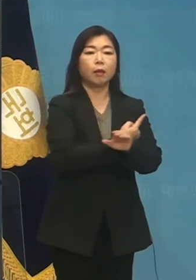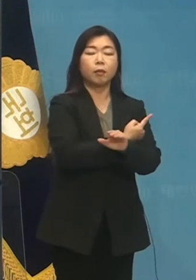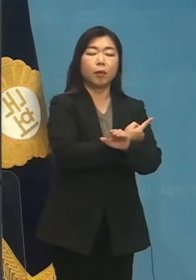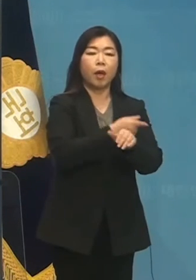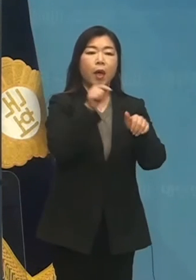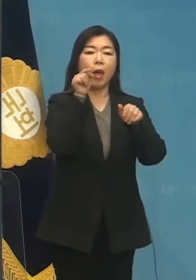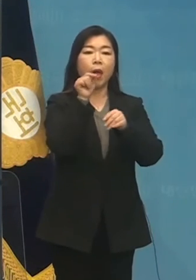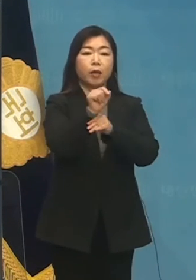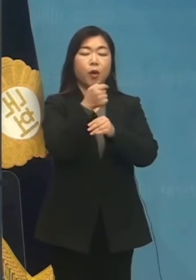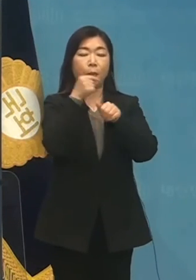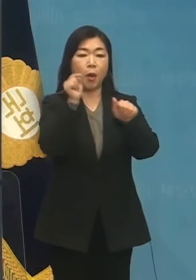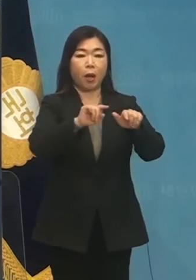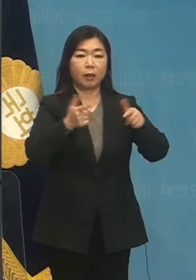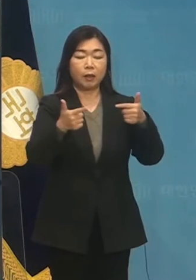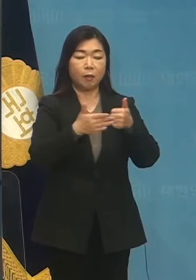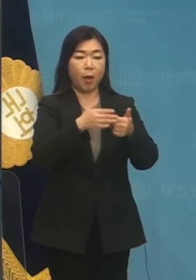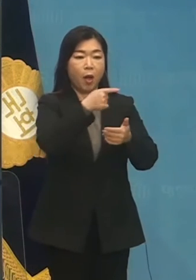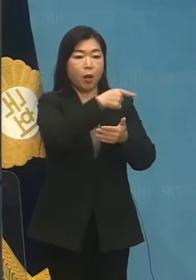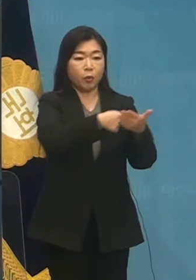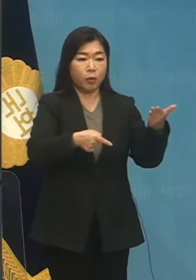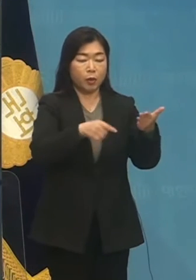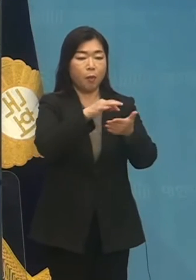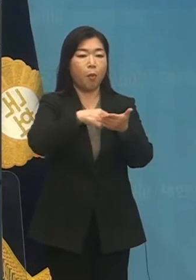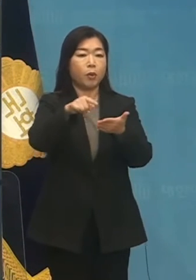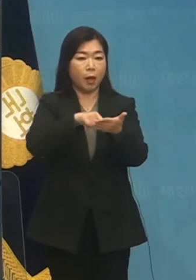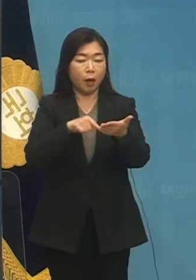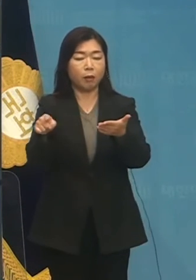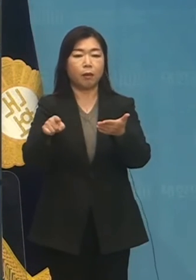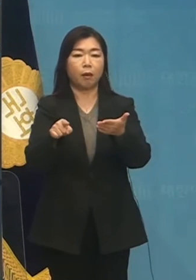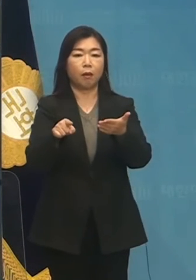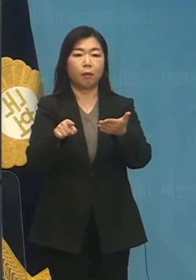아니라는 이유로 손실보상 업종에서 제외됐습니다.